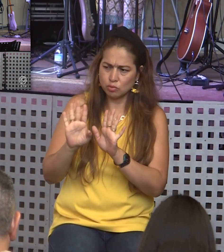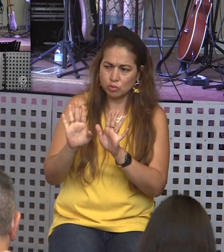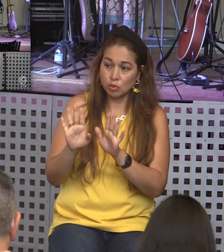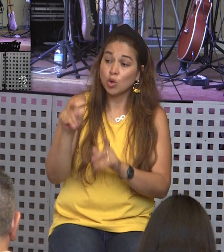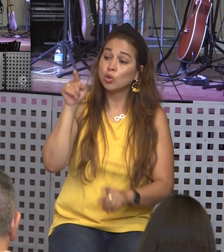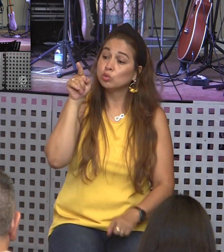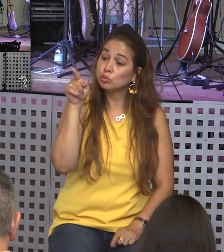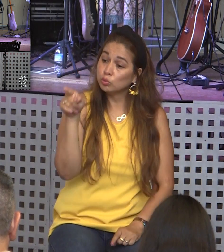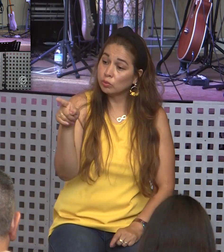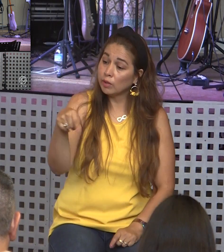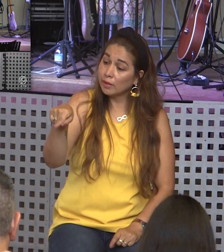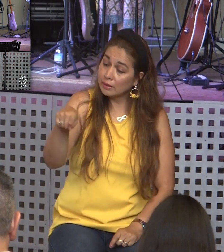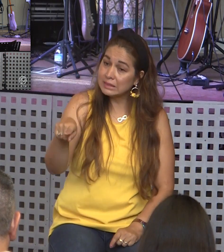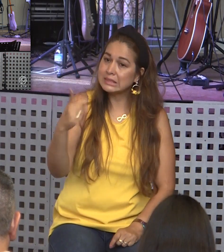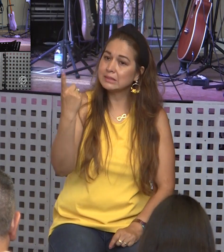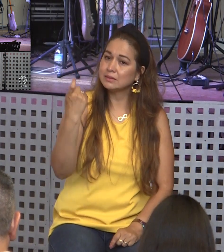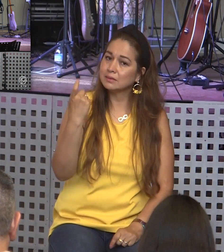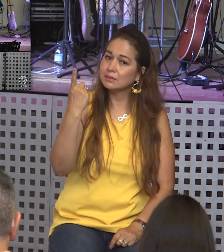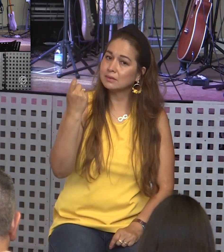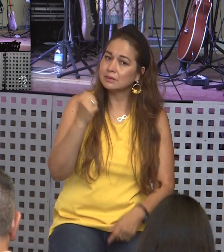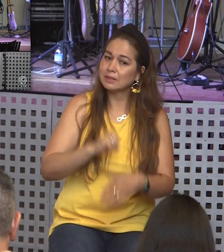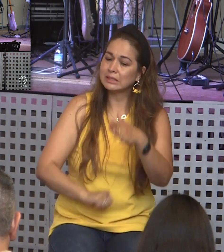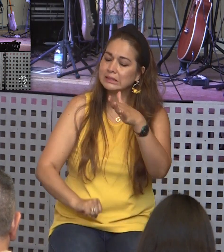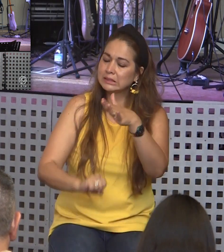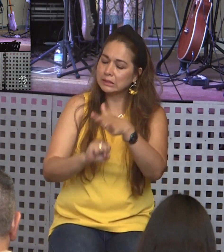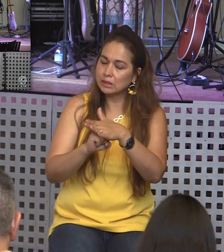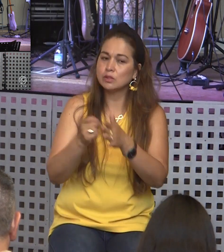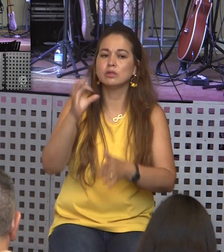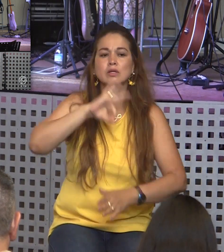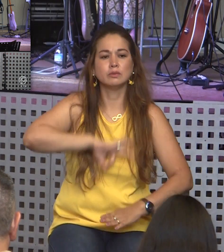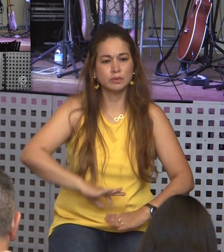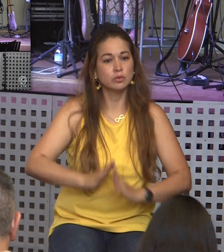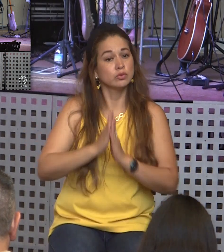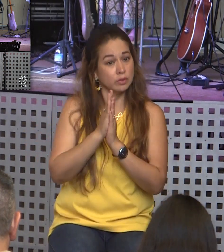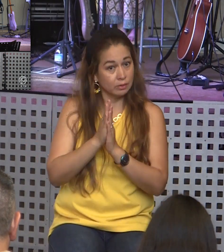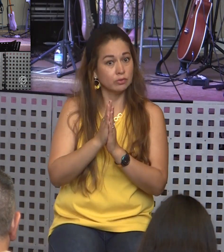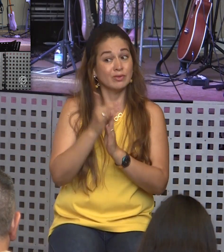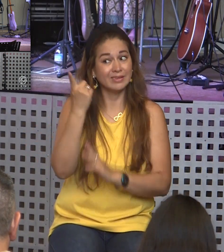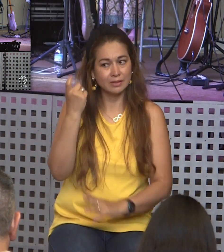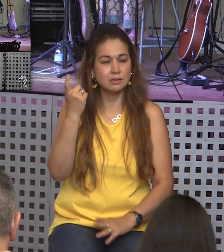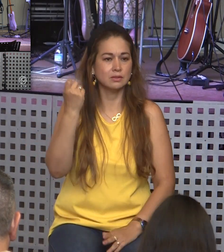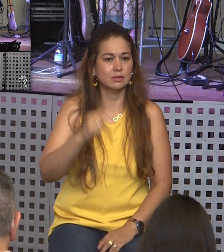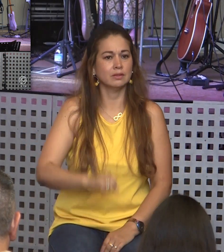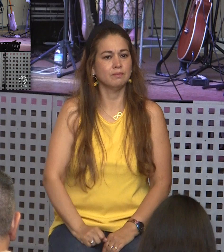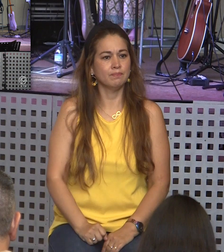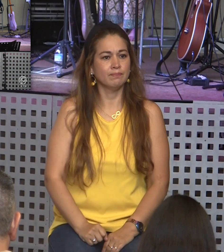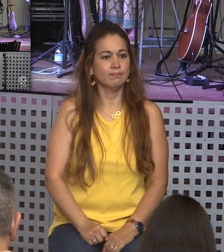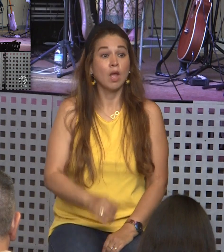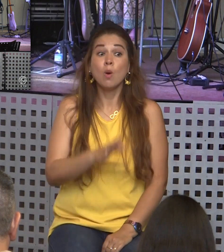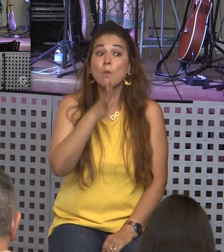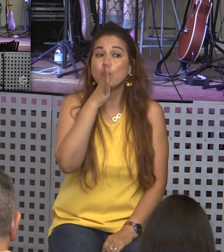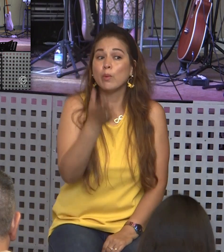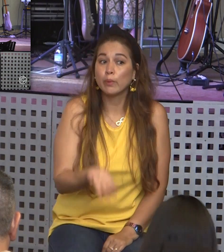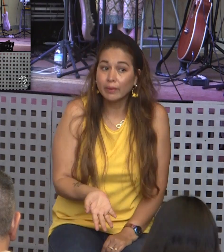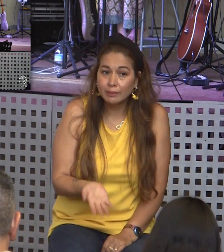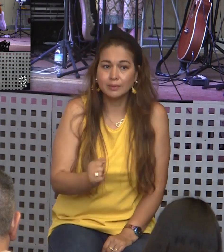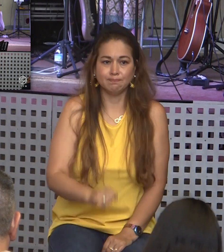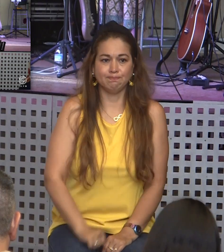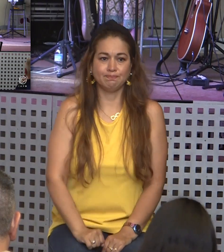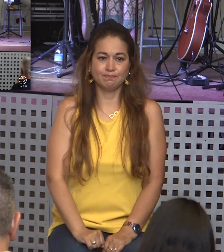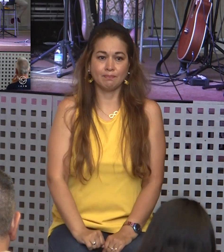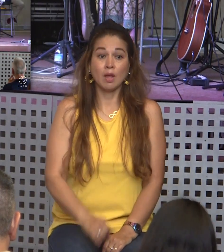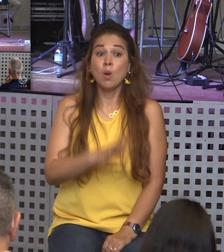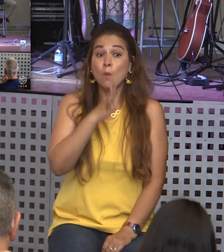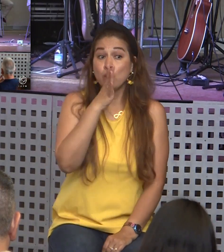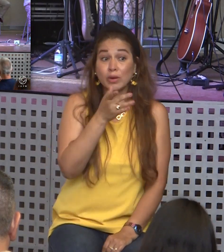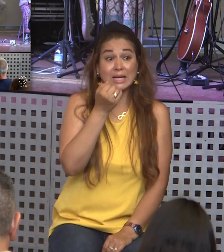Espíritu Santo, ve las cosas de forma distinta y opera de forma distinta. Cuando uno no es lleno del Espíritu Santo, todo lo que